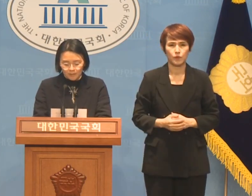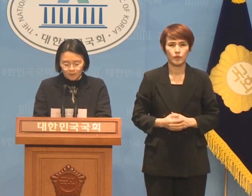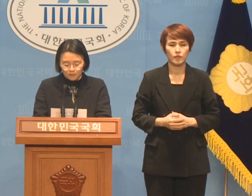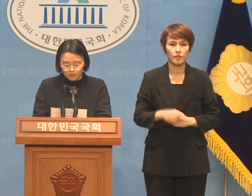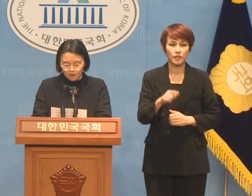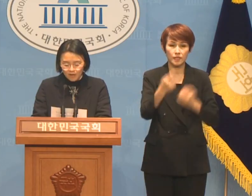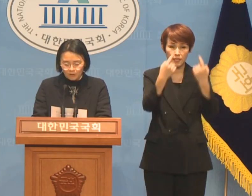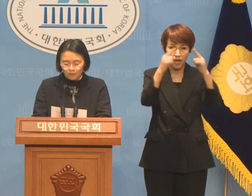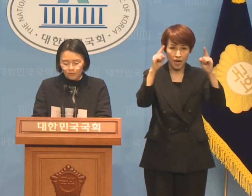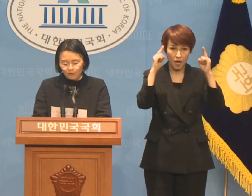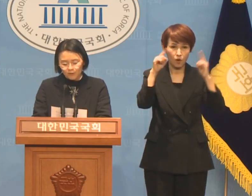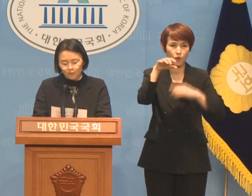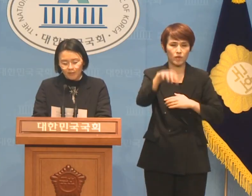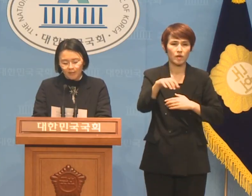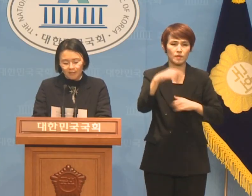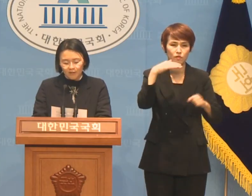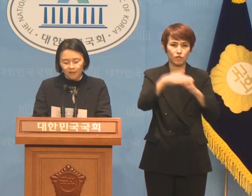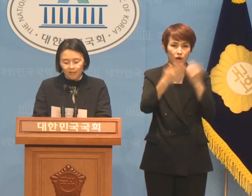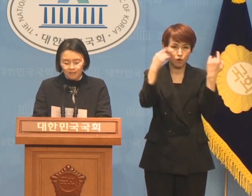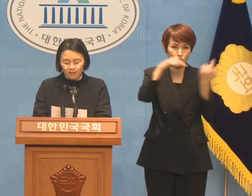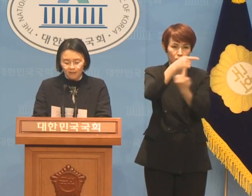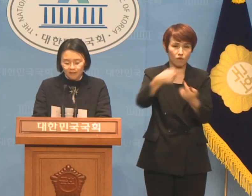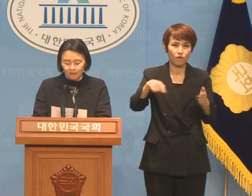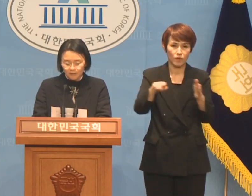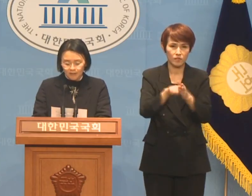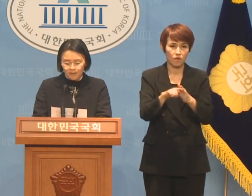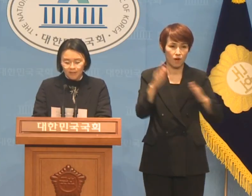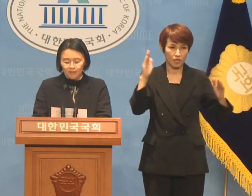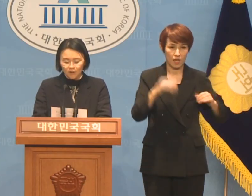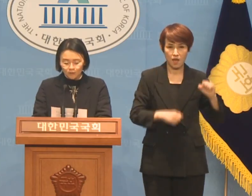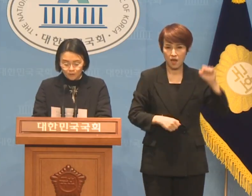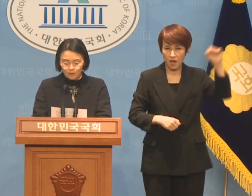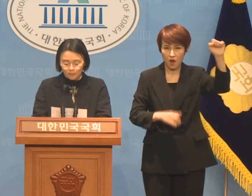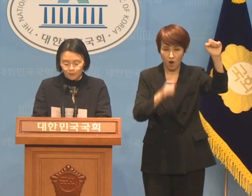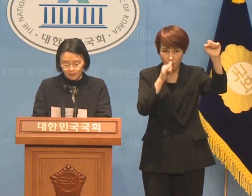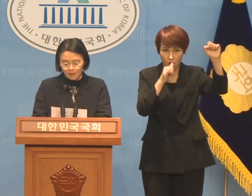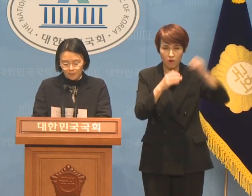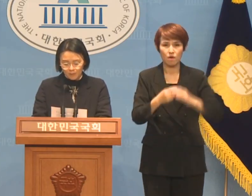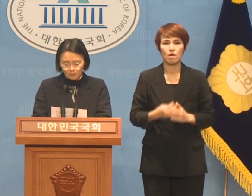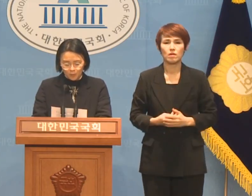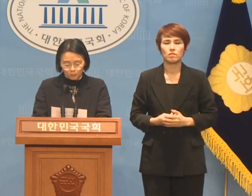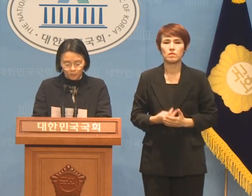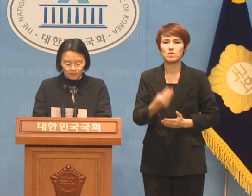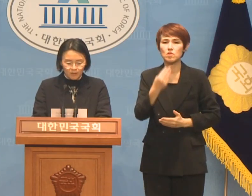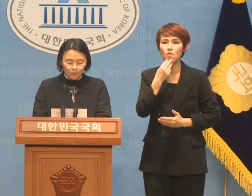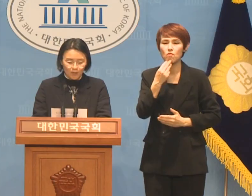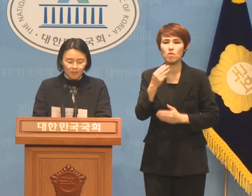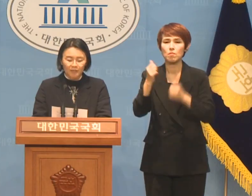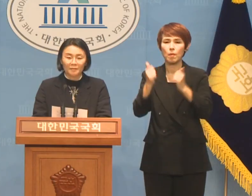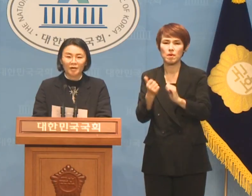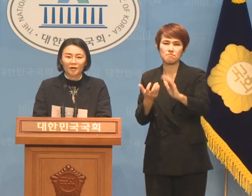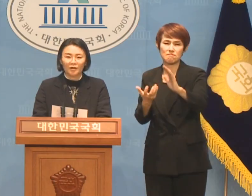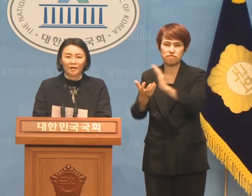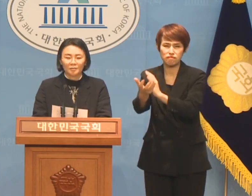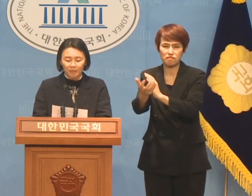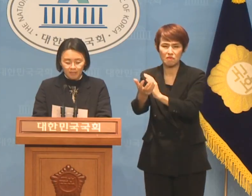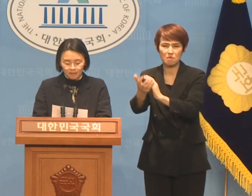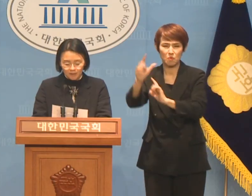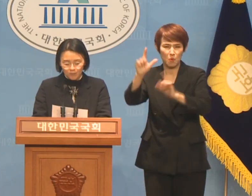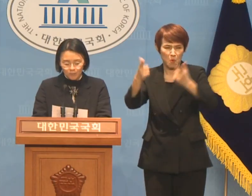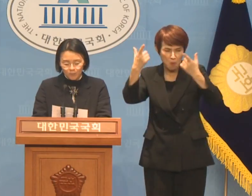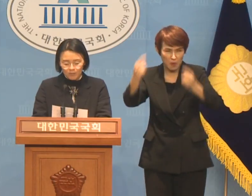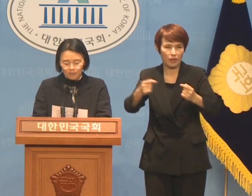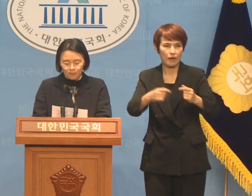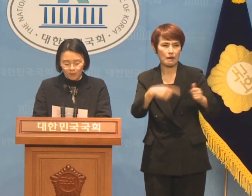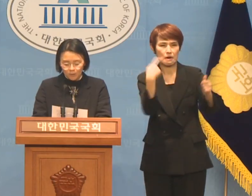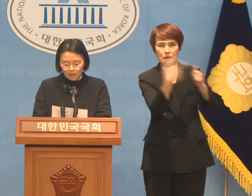동덕여대의 민주적 학교 운영을 위해 나선 학생들을 서울 서부지방법원 폭동 세력과 빗대며